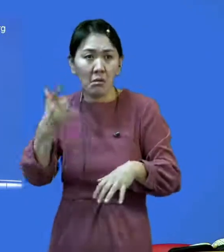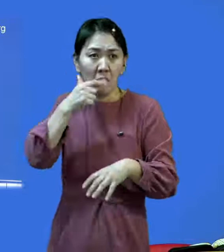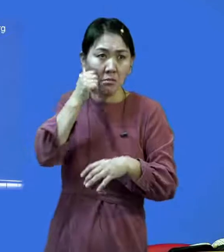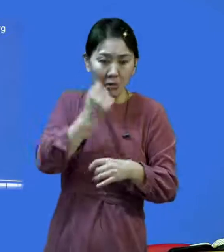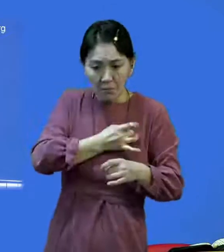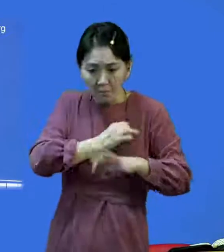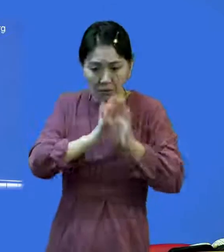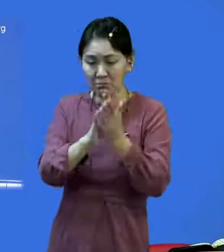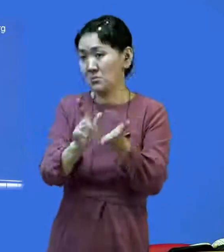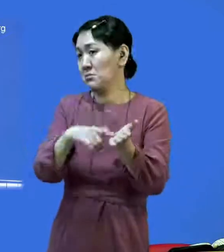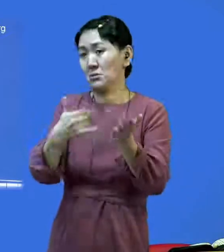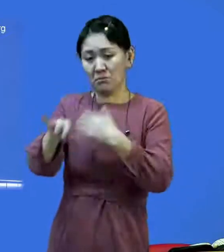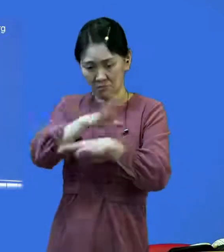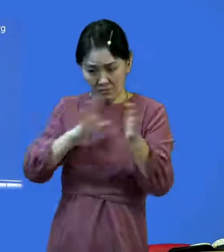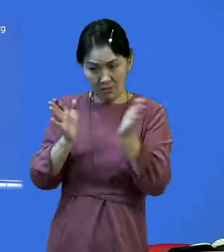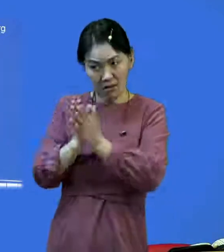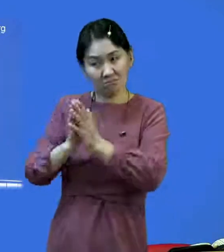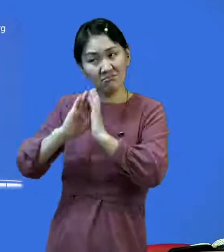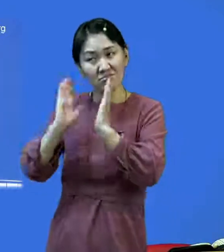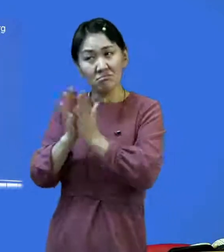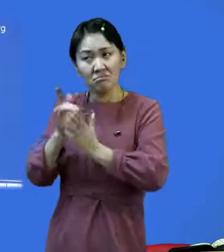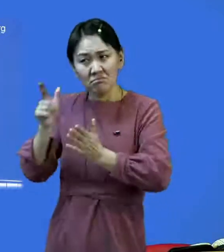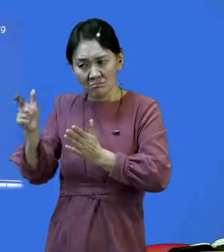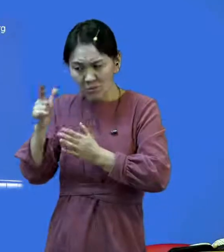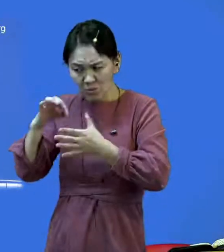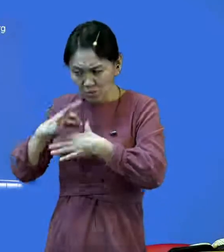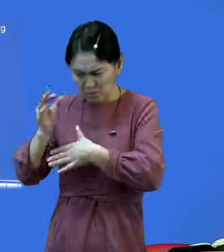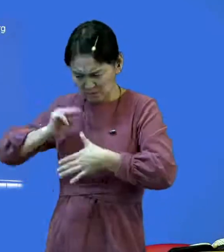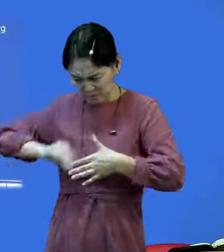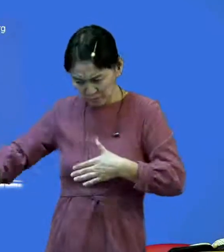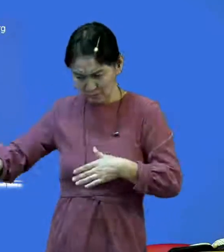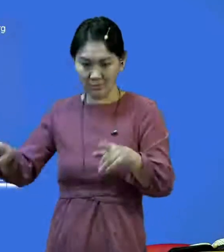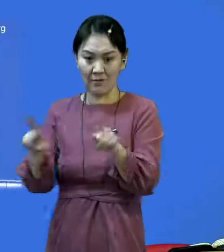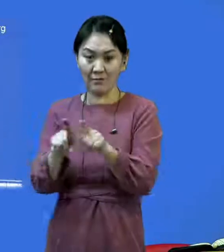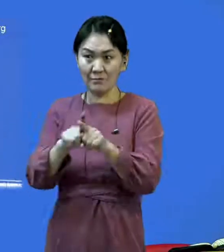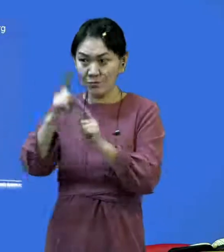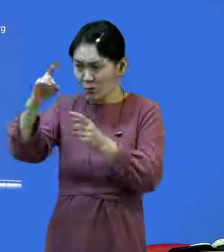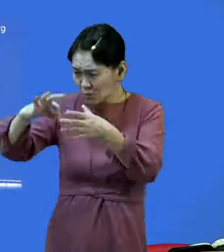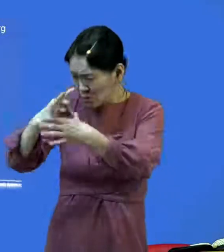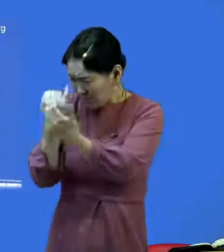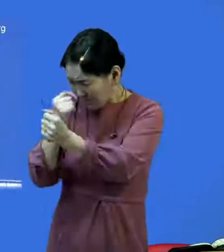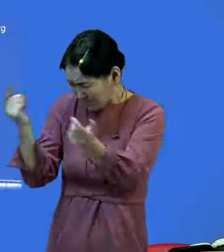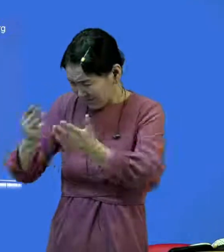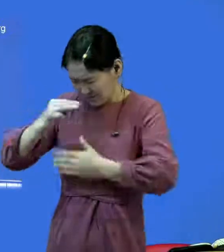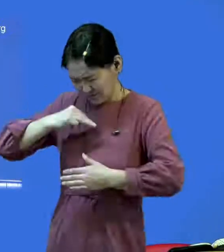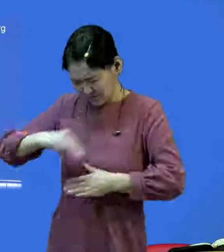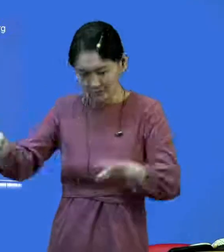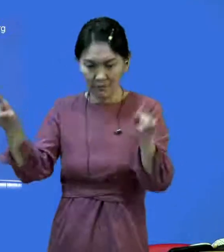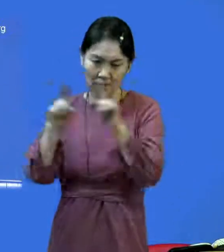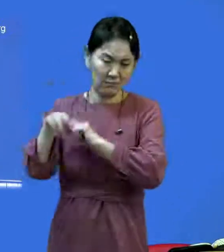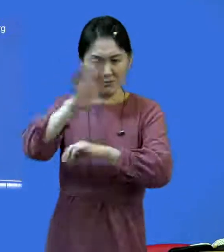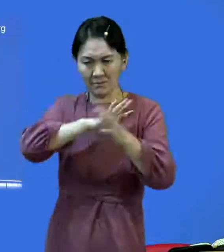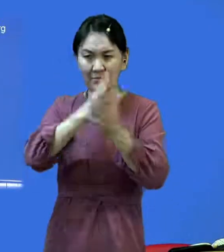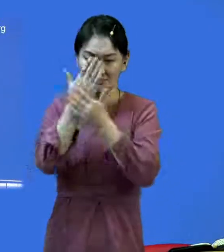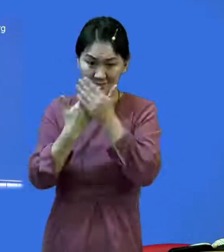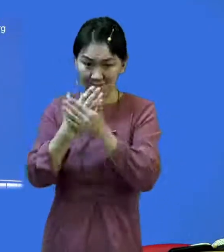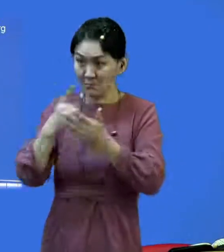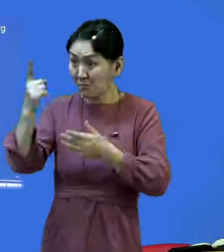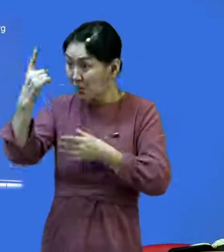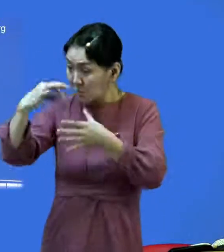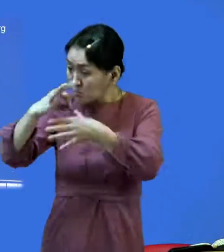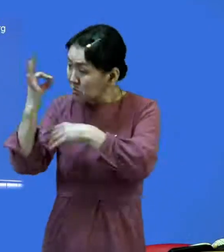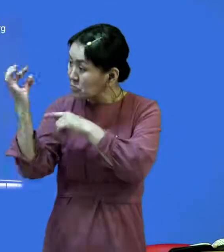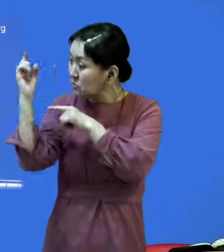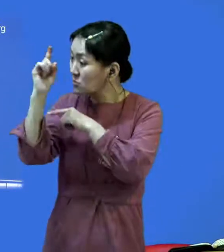Энэ ажлын төлөө хамтдаа залбирч нэг хүний амигч бол тухай, сүнсэгч бол тухай. Нэг хүний сүнс чинь тэнгэр